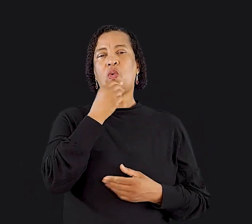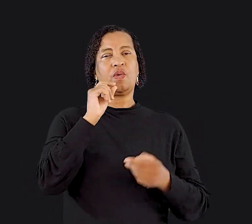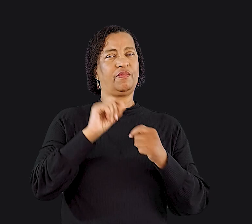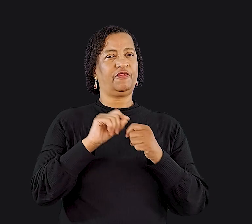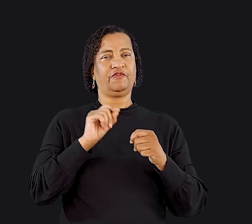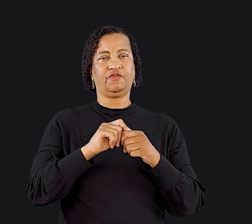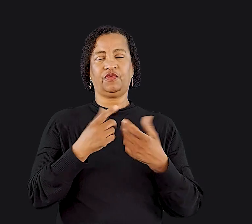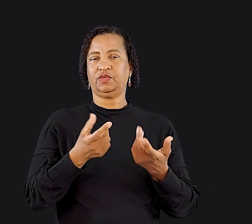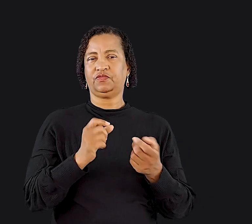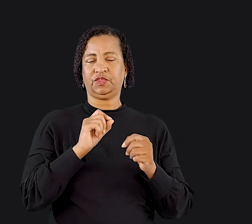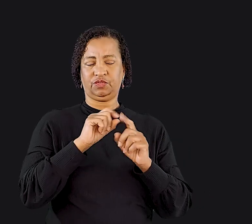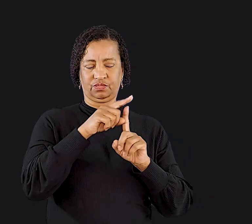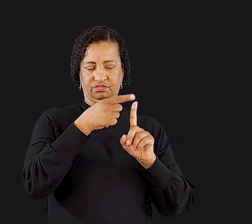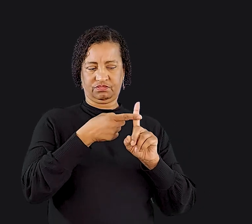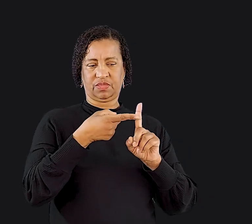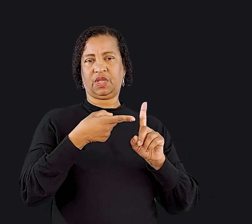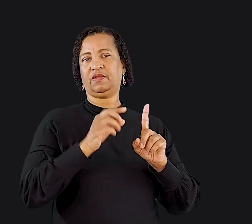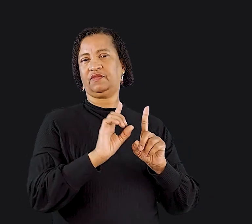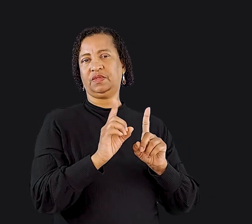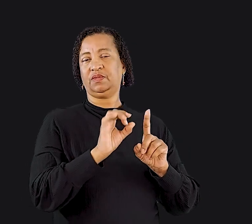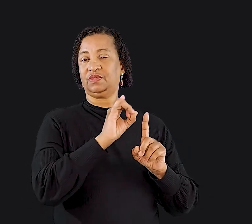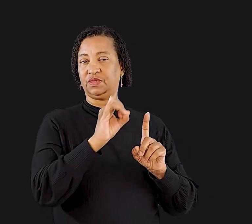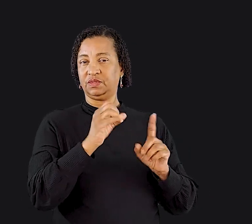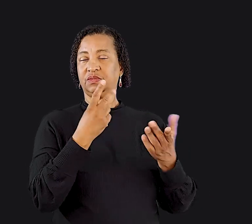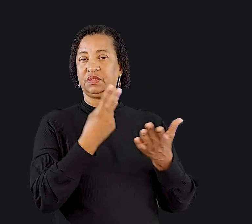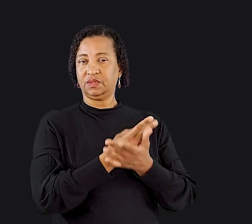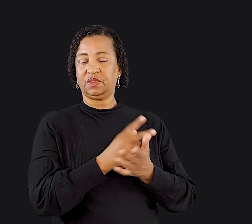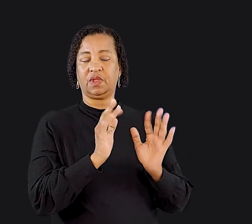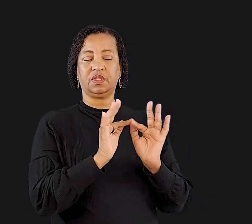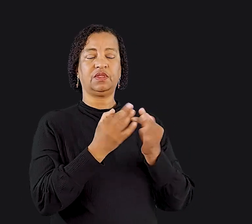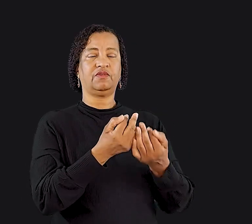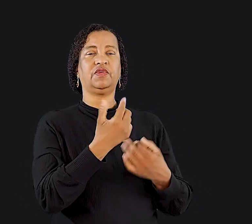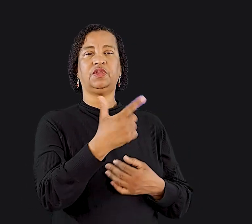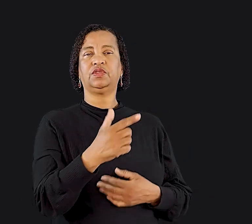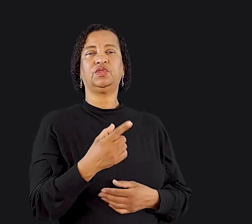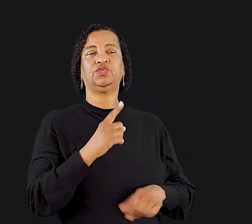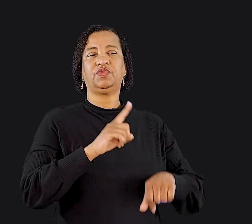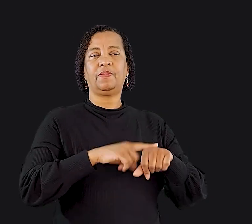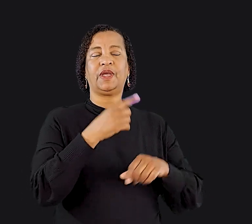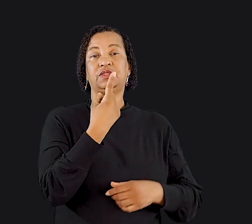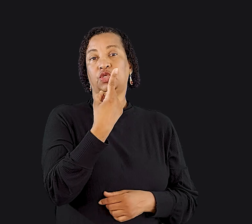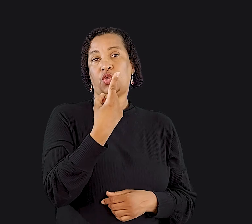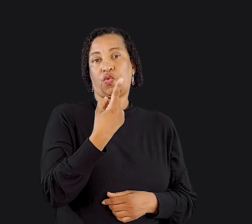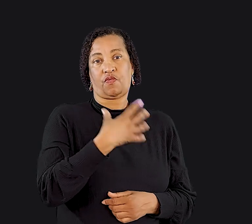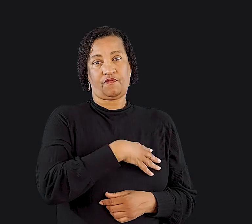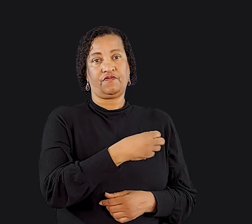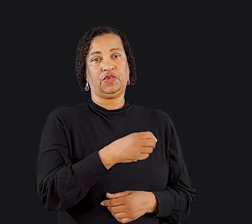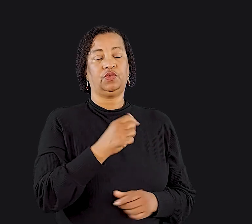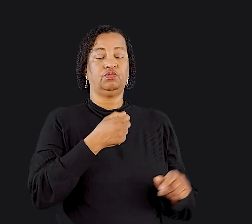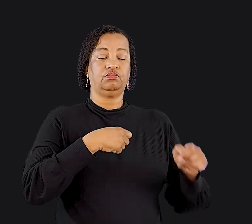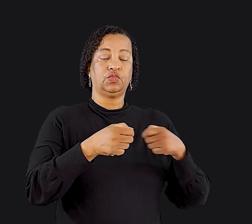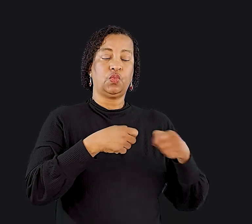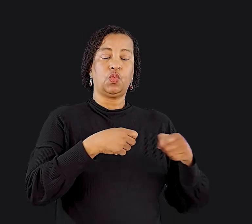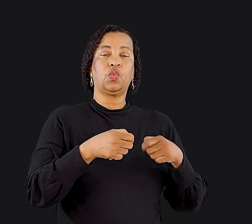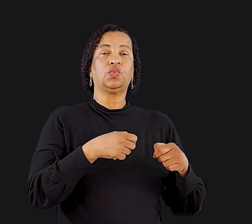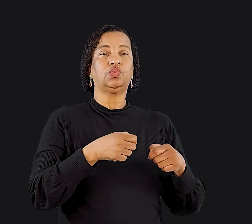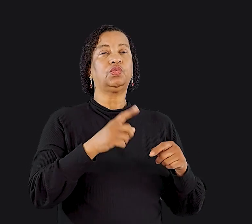homem não foi feito para gerar filhos. Se fosse, as famílias não teriam mais do que um filho. O controle de natalidade